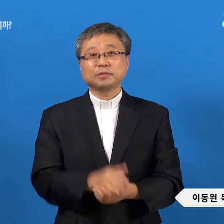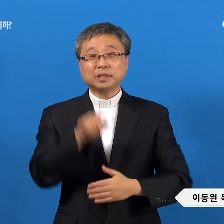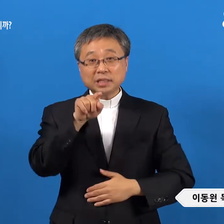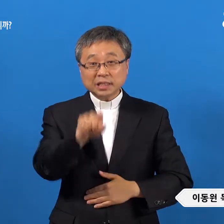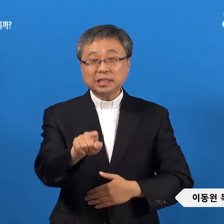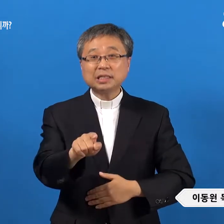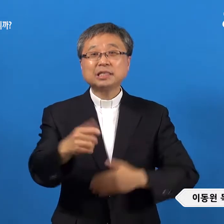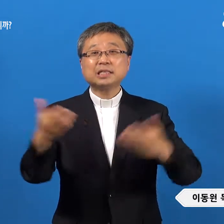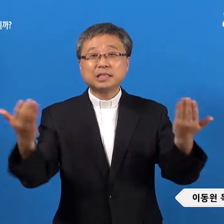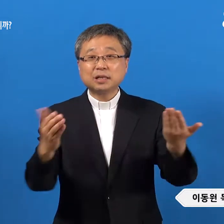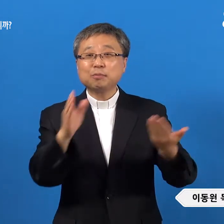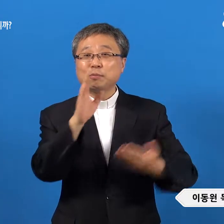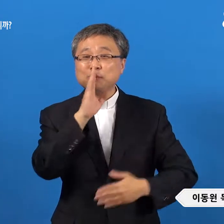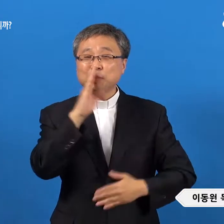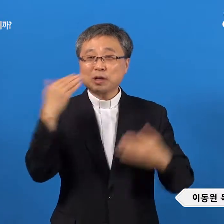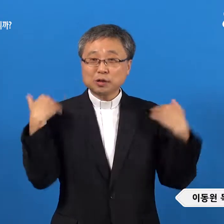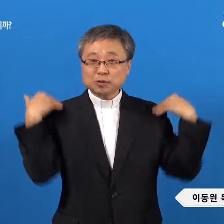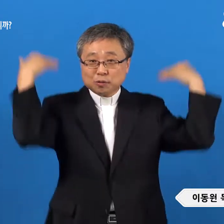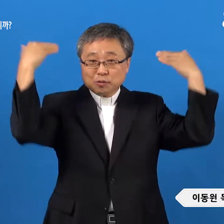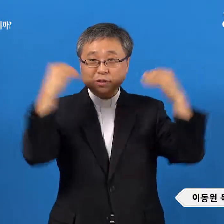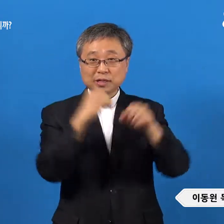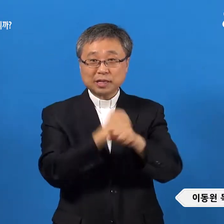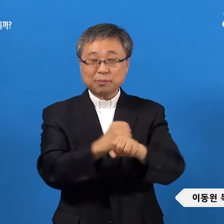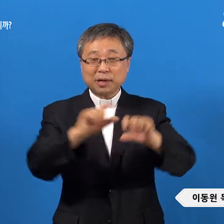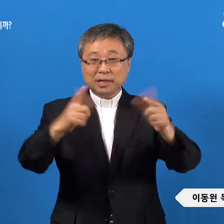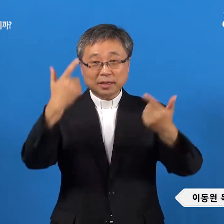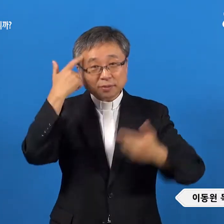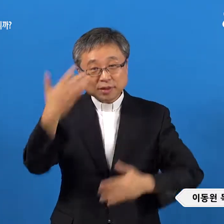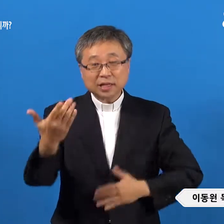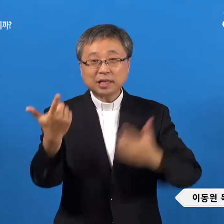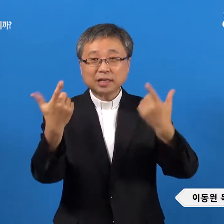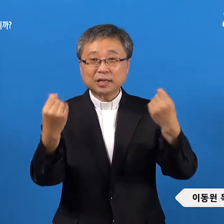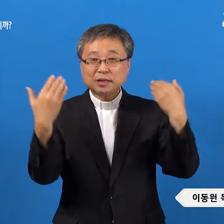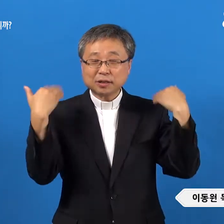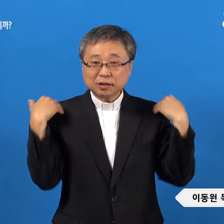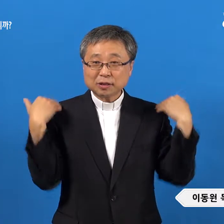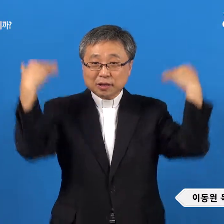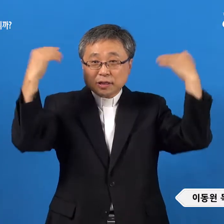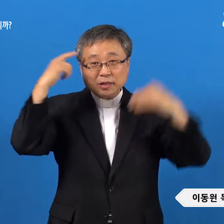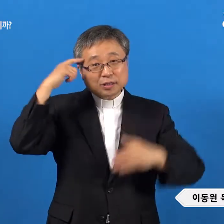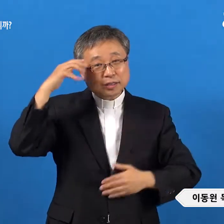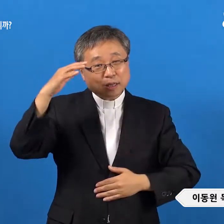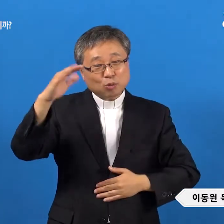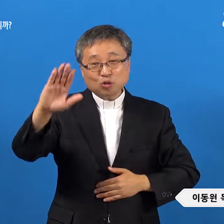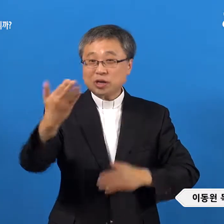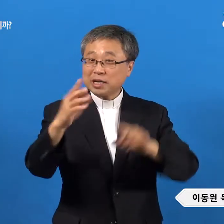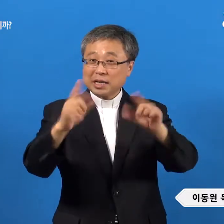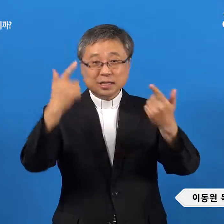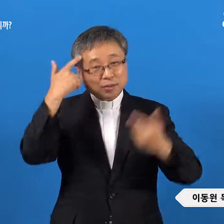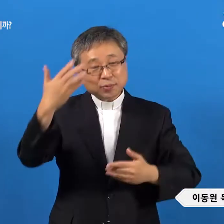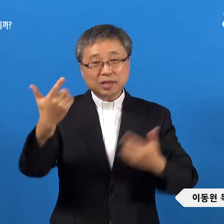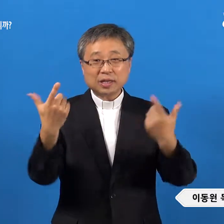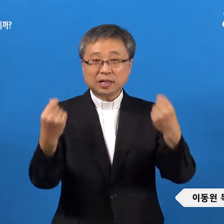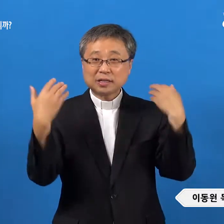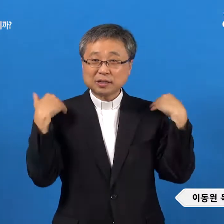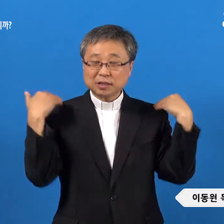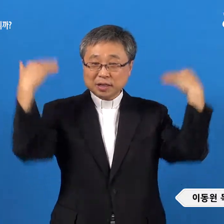이것이 바로 성숙함이 아니겠습니까? 이런 성숙함이 사모되지 않으시나요? 이런 성숙함이